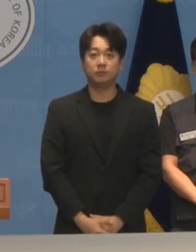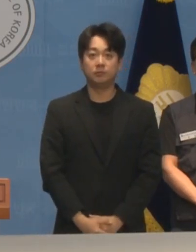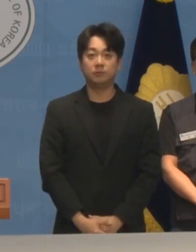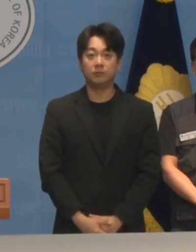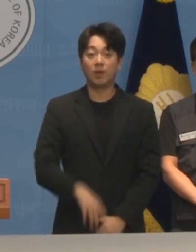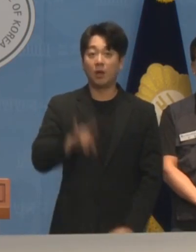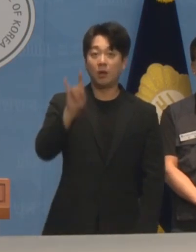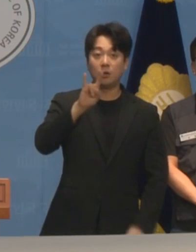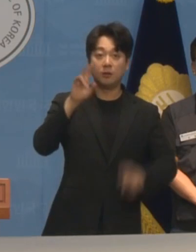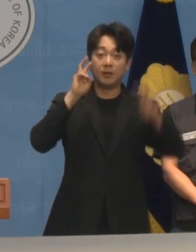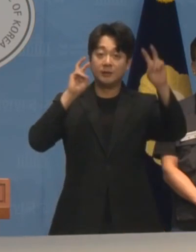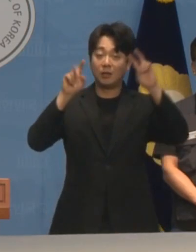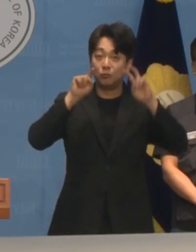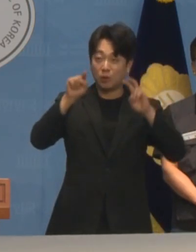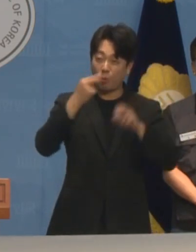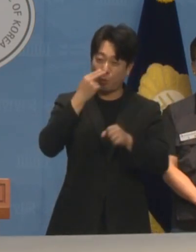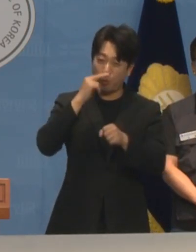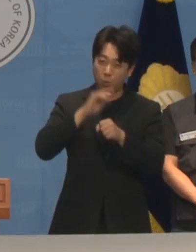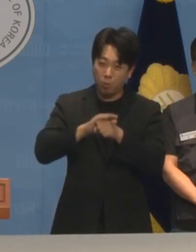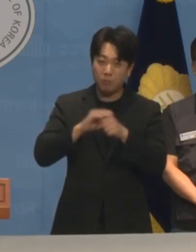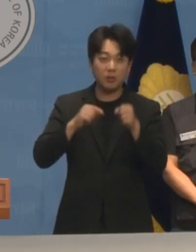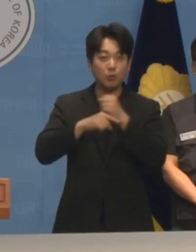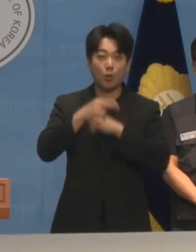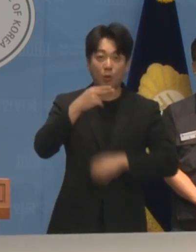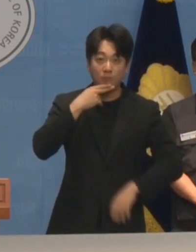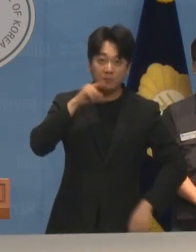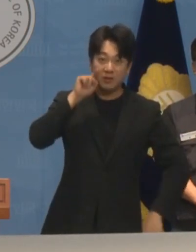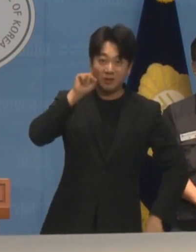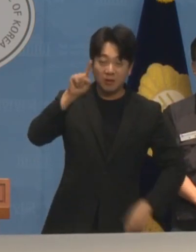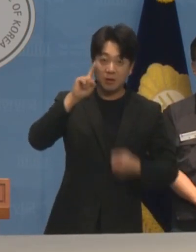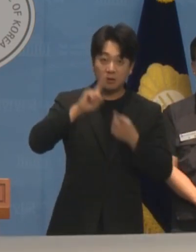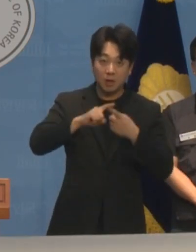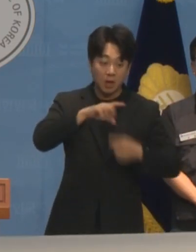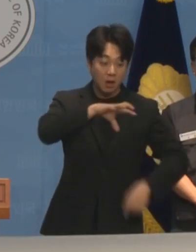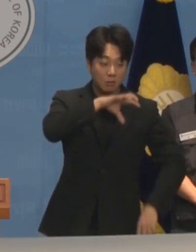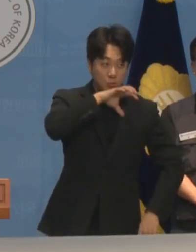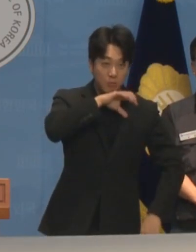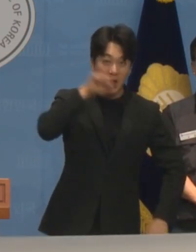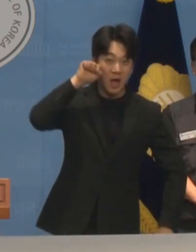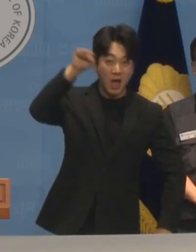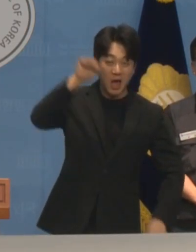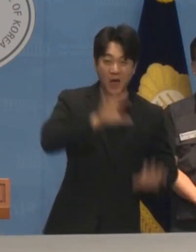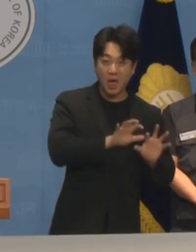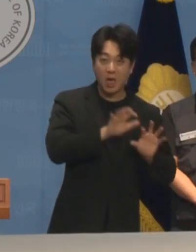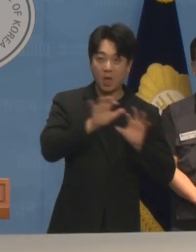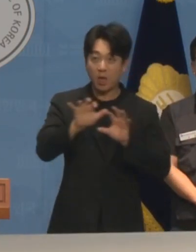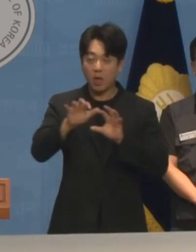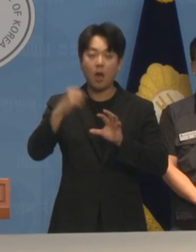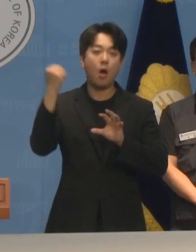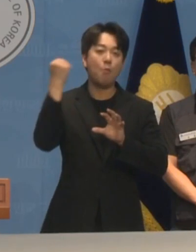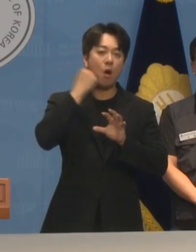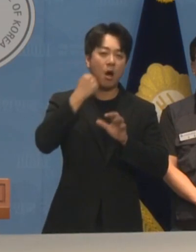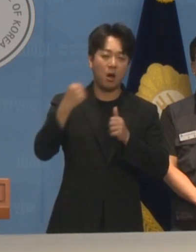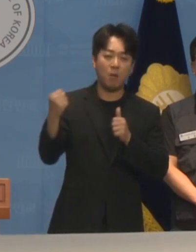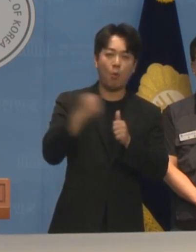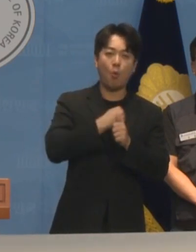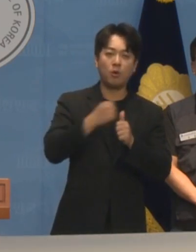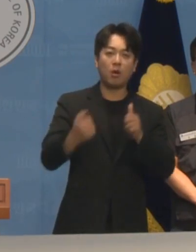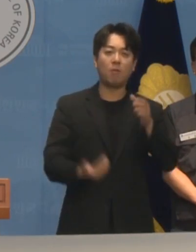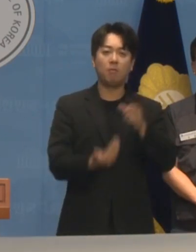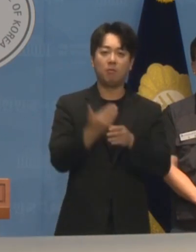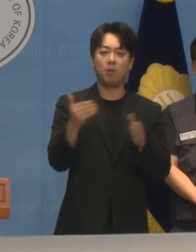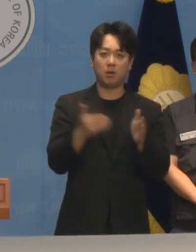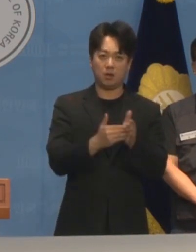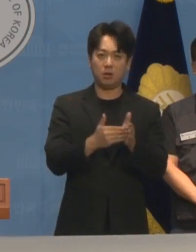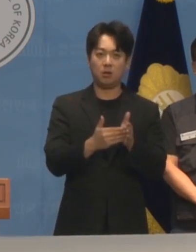현대자동차는 이런 말도 안 되는 정리해고에 항의하는 저희들을 상대로 폭력까지 서슴지 않았습니다. 저희가